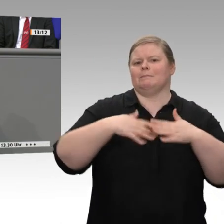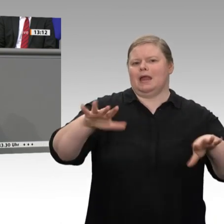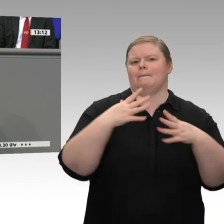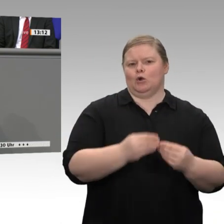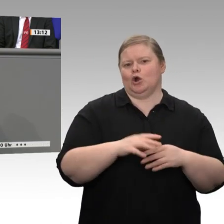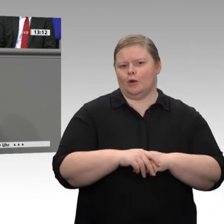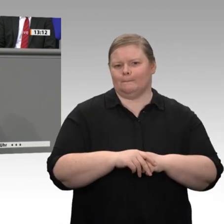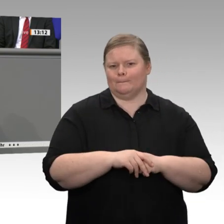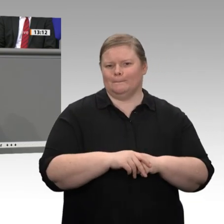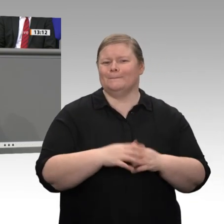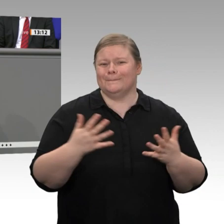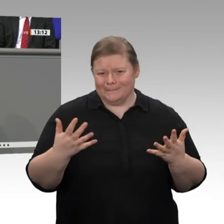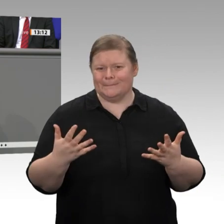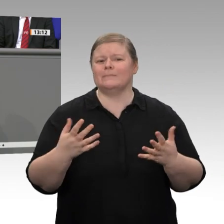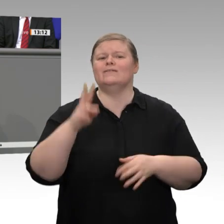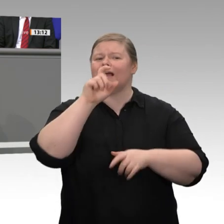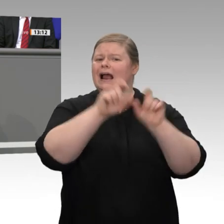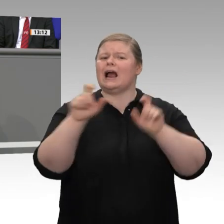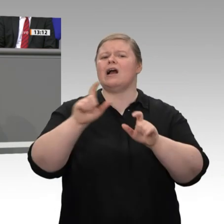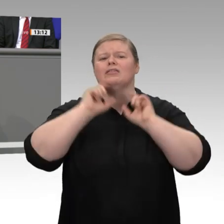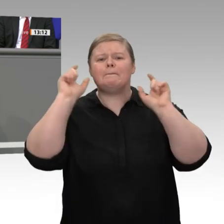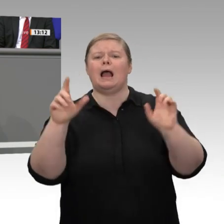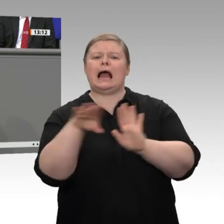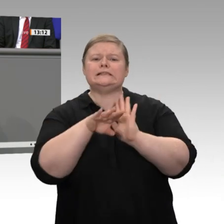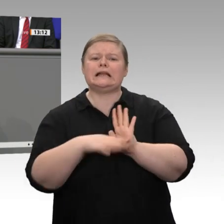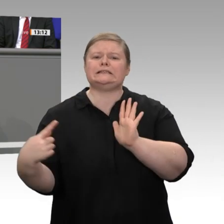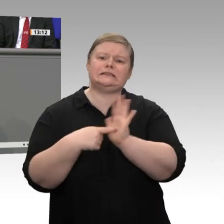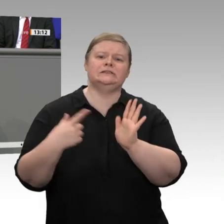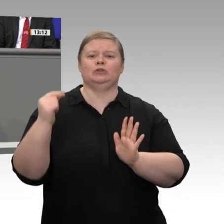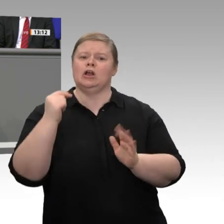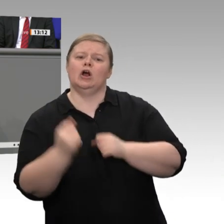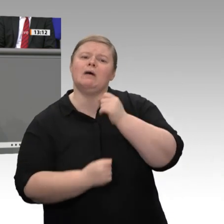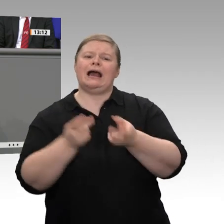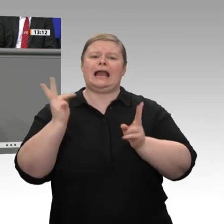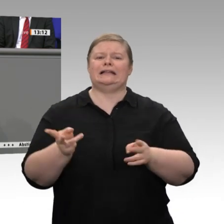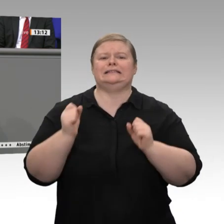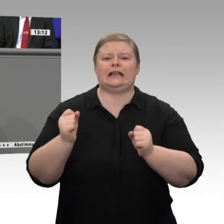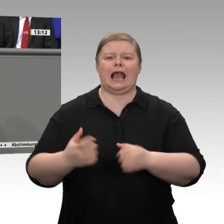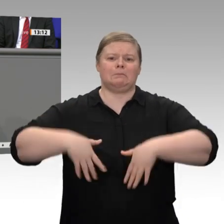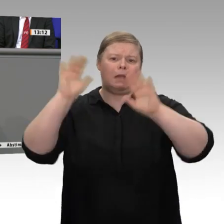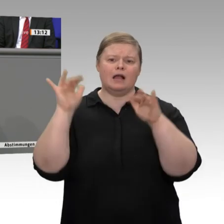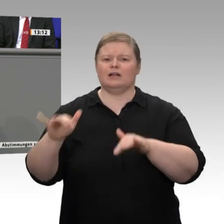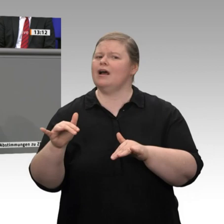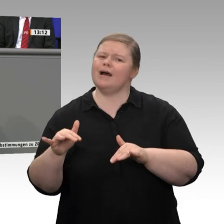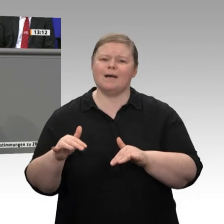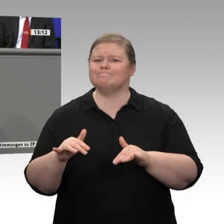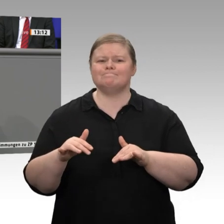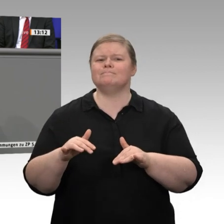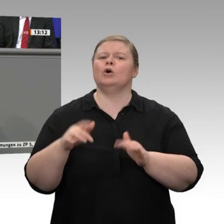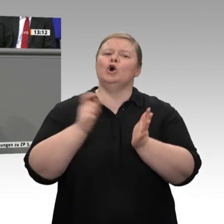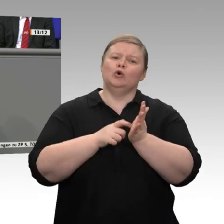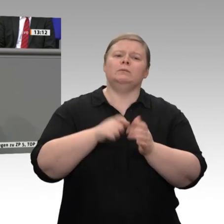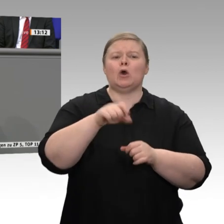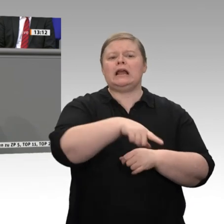Verwaltungsregelungen jederzeit wieder zurücknehmen kann, dann kann ich nur auch nochmal an das erinnern, was Kollegin Mittelberg hier vorgetragen hat.